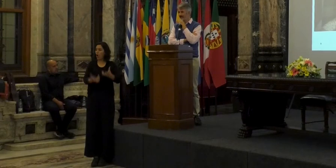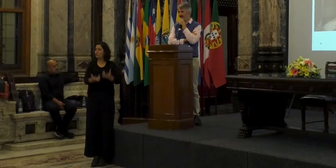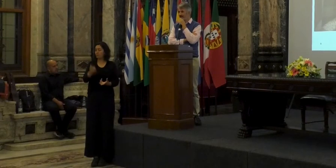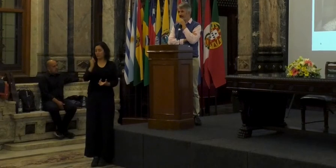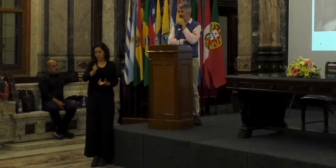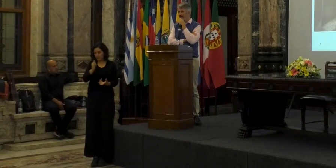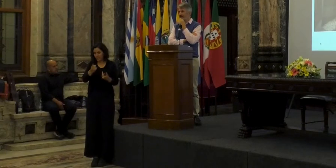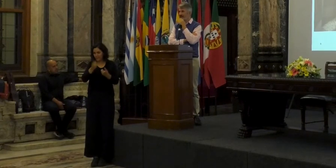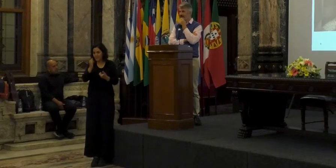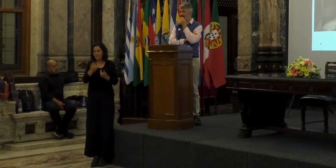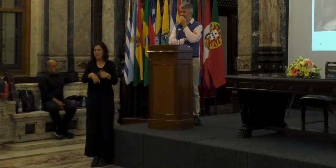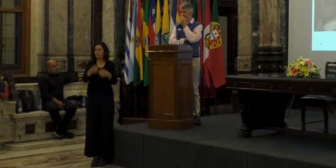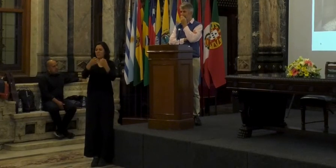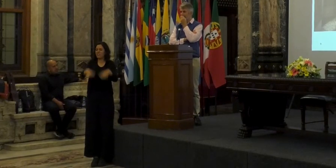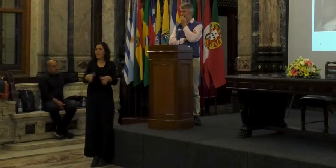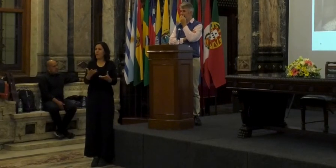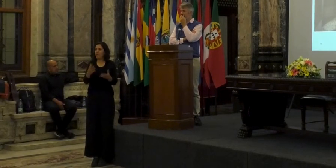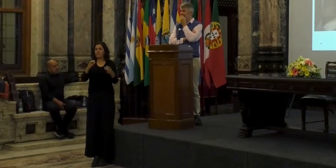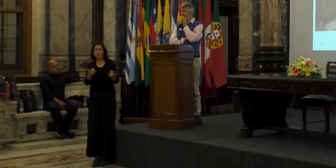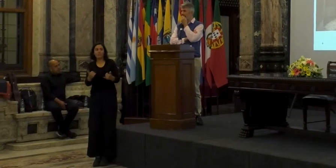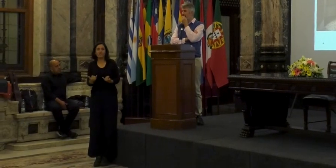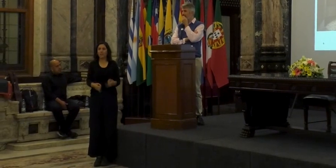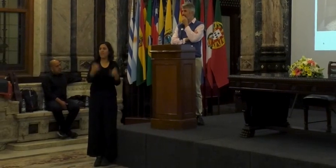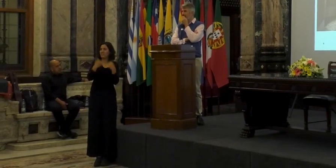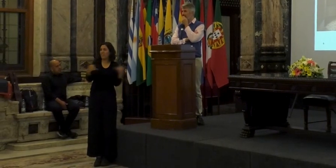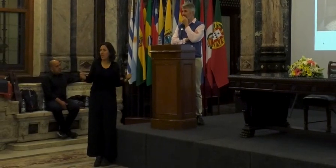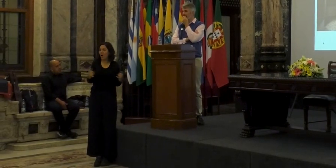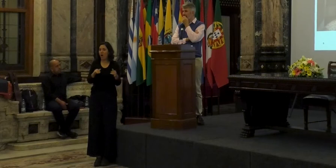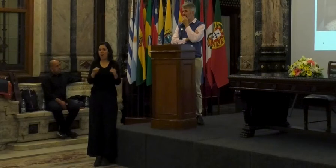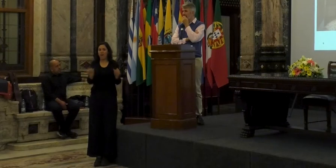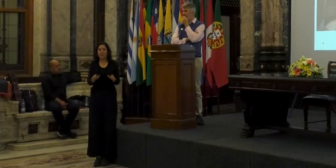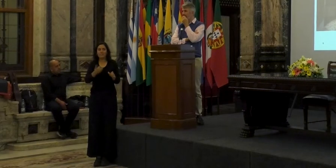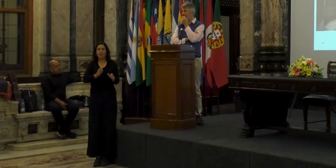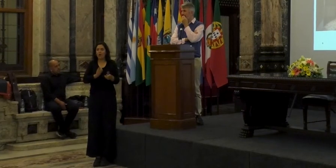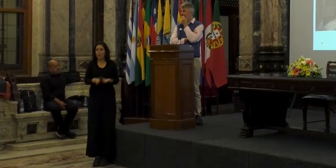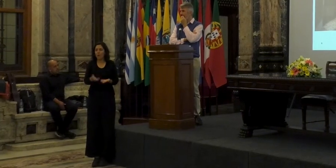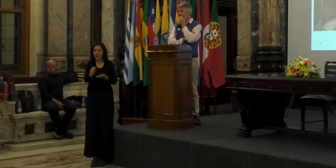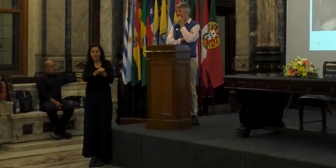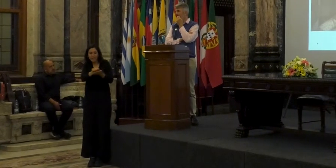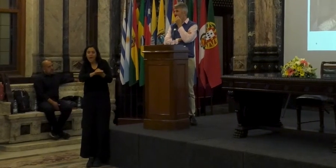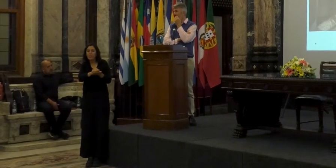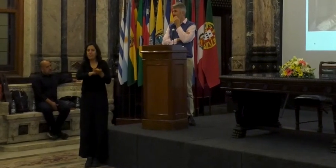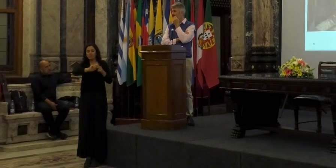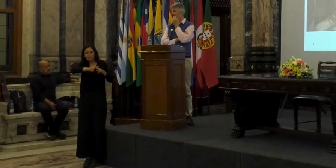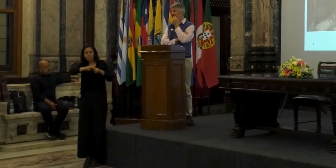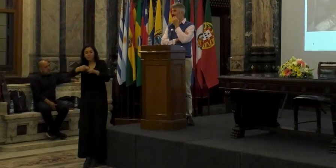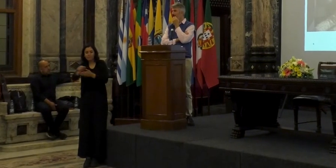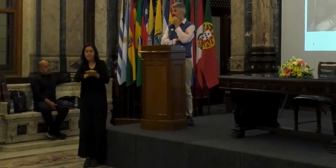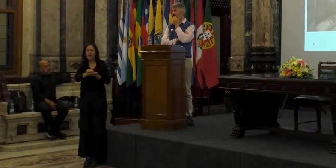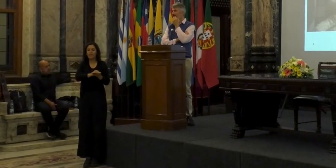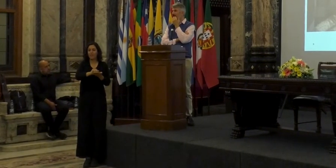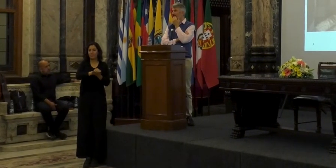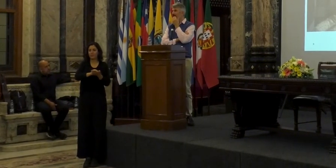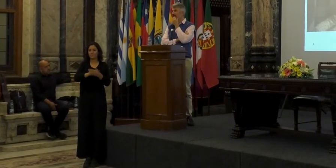dado otra. Ayer estamos cocinando fideos en un sartén y lavando y salteando, no sé. O sea, es igual